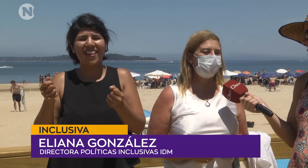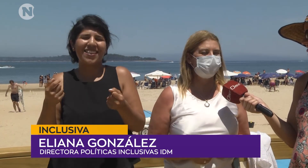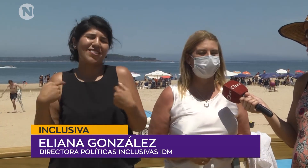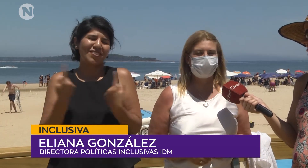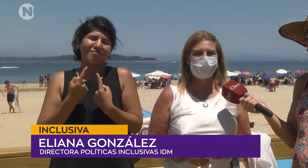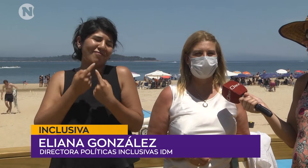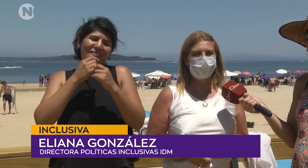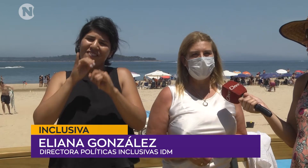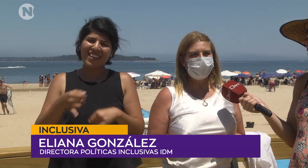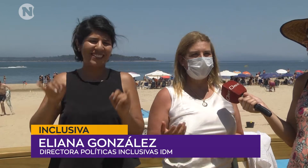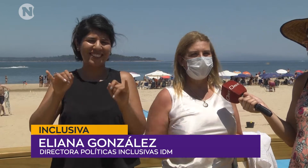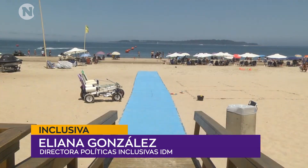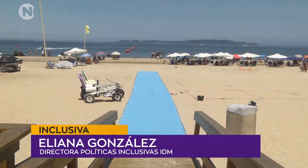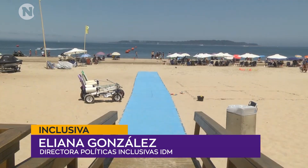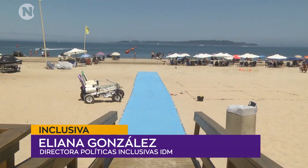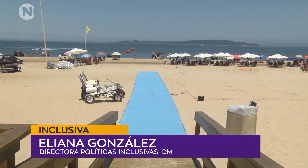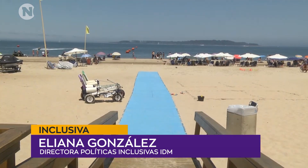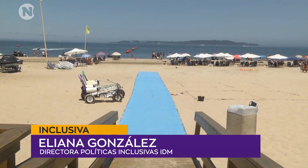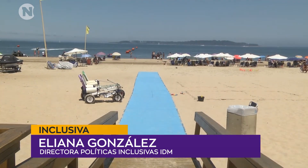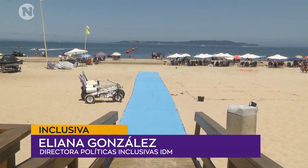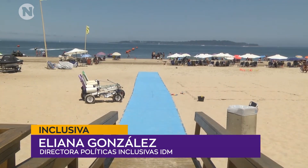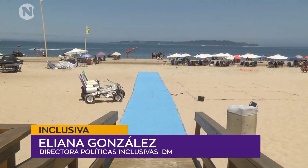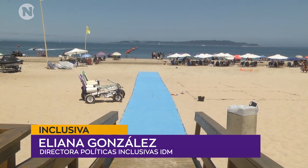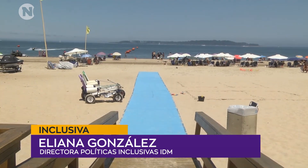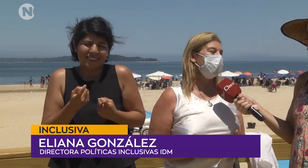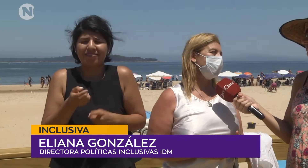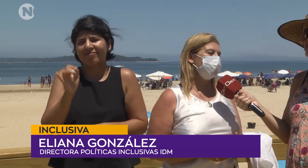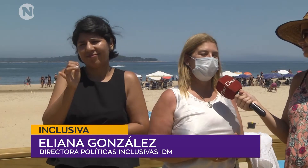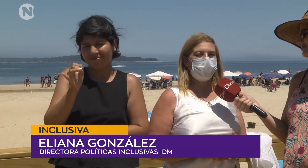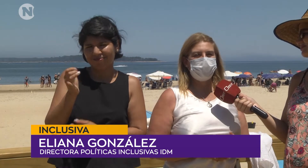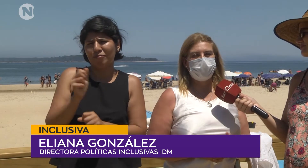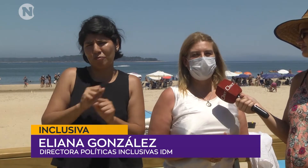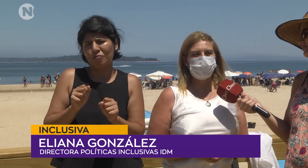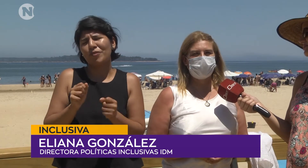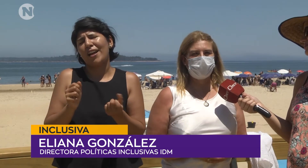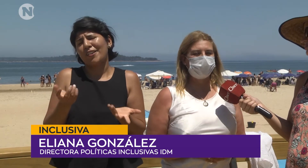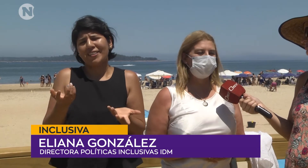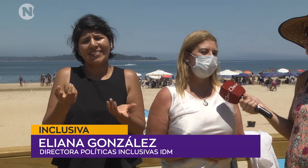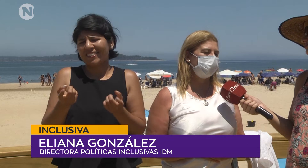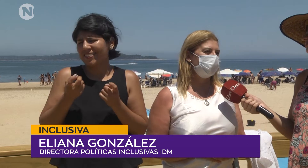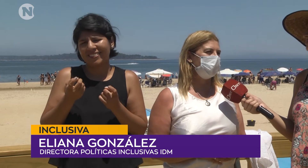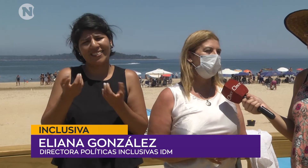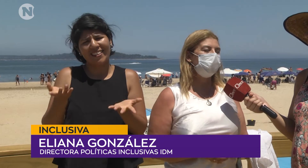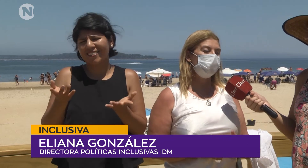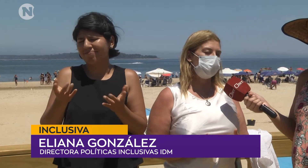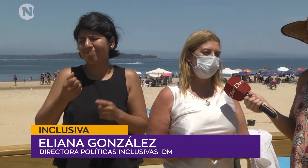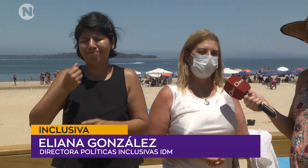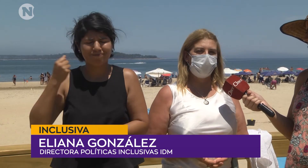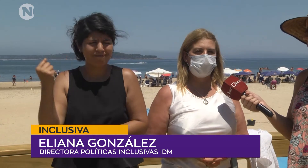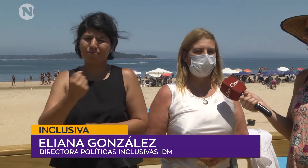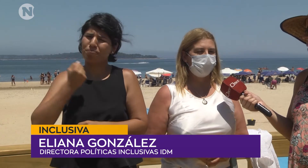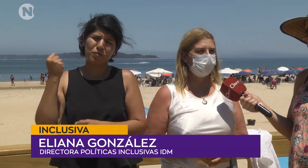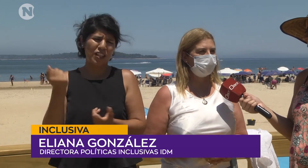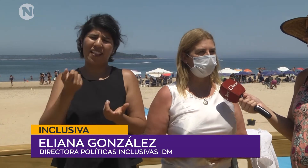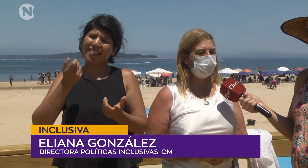muy felices de estar y de reencontrarnos como todos los veranos. La verdad que es una herramienta imprescindible e